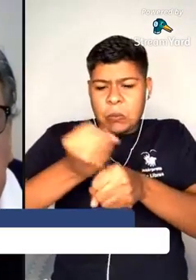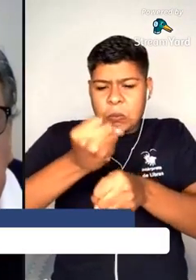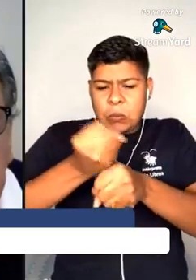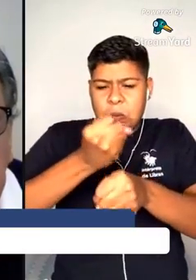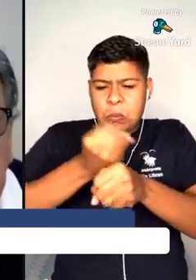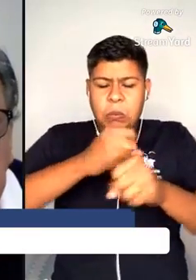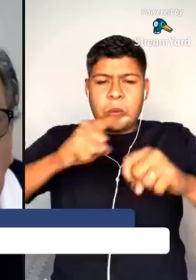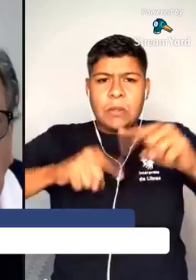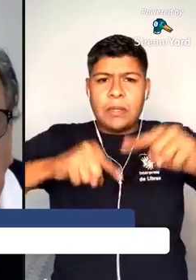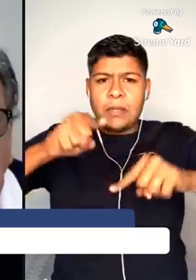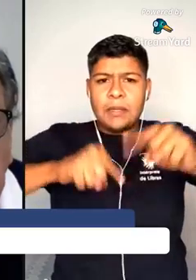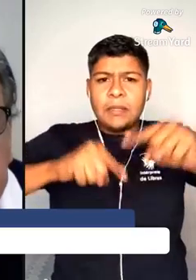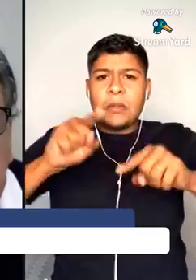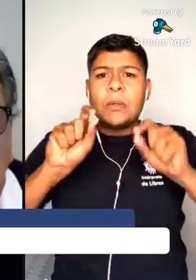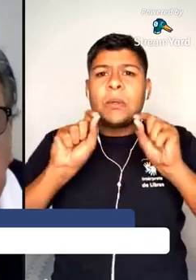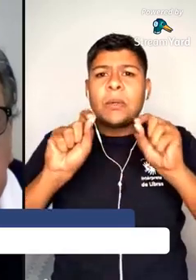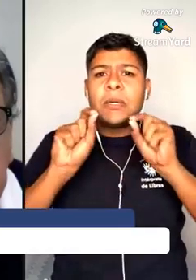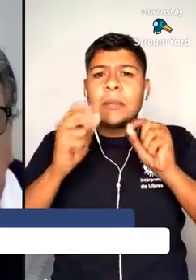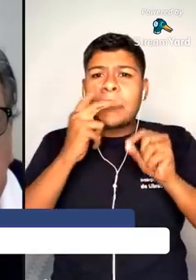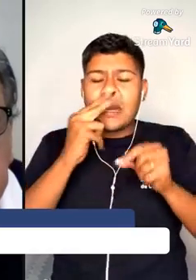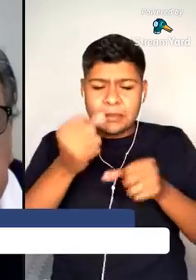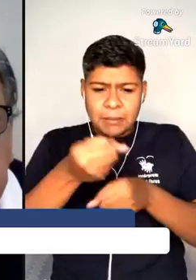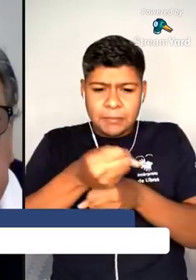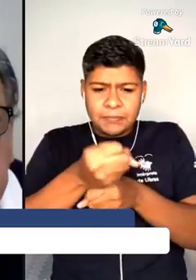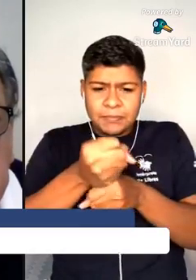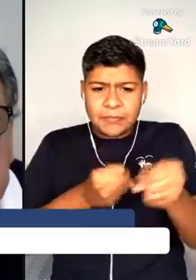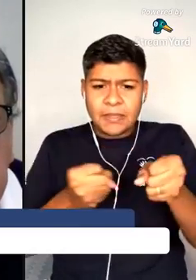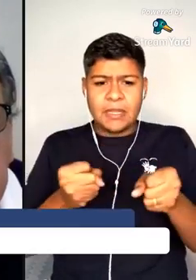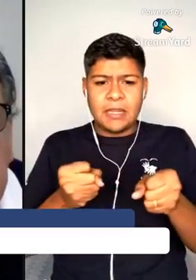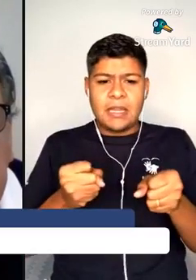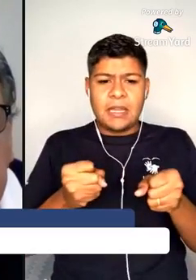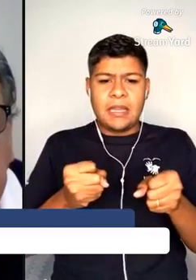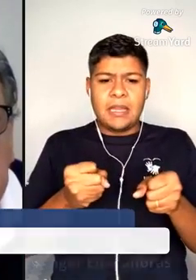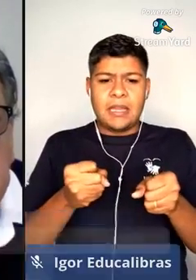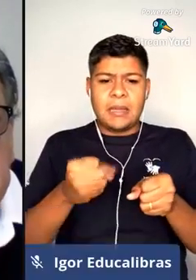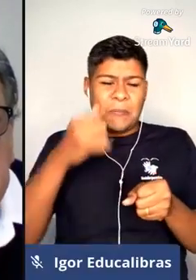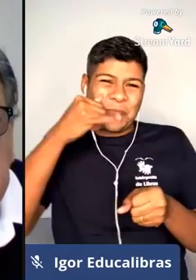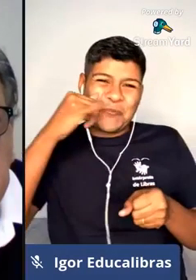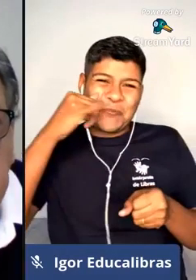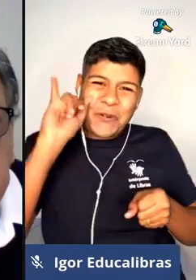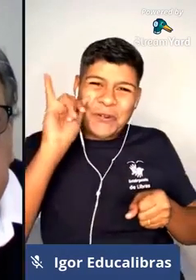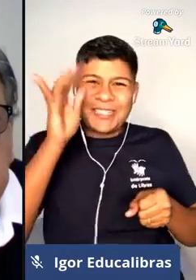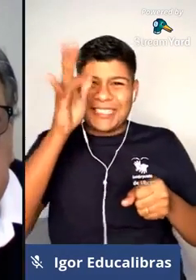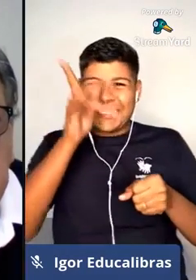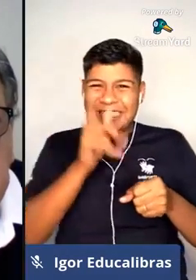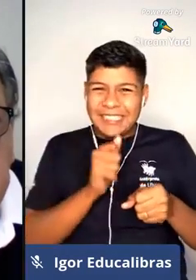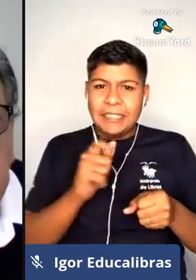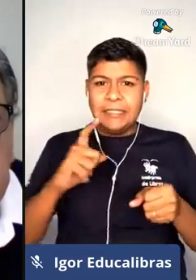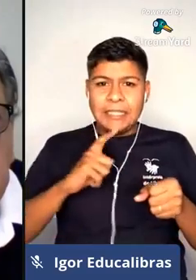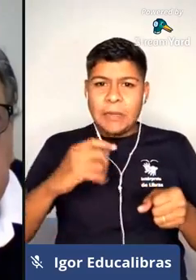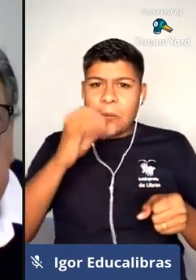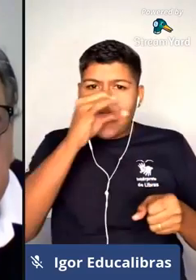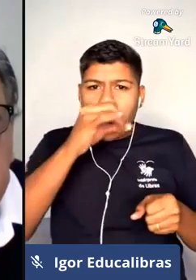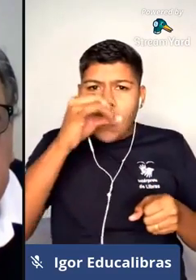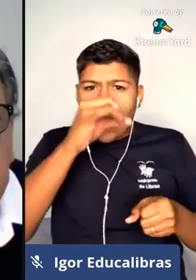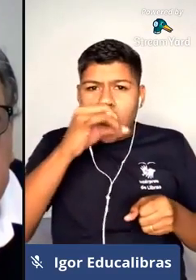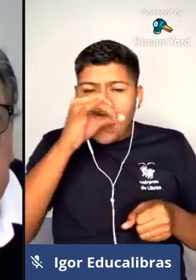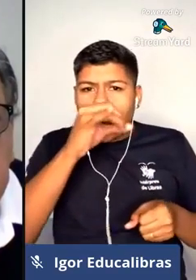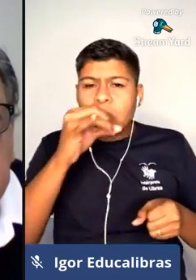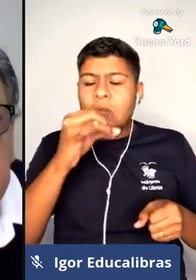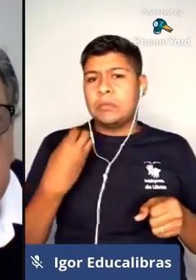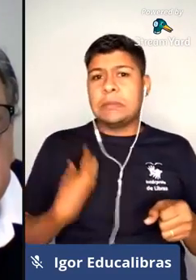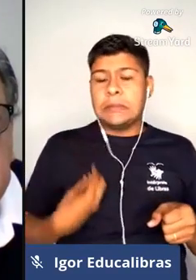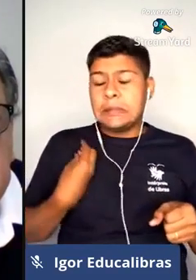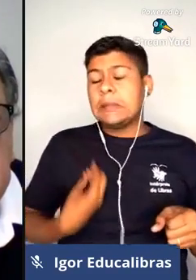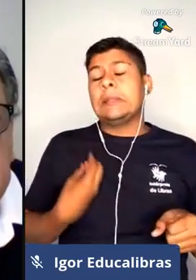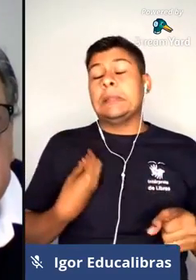matéria-prima, que, como era um abatedor de aves e suínos, eram os leitões nascidos e os pintinhos de um dia, né, nascidos